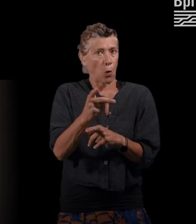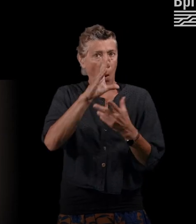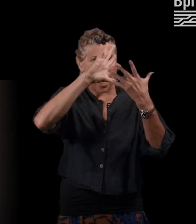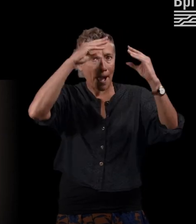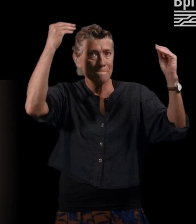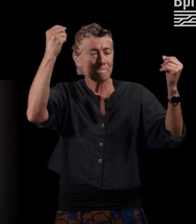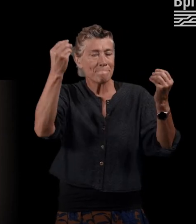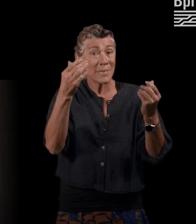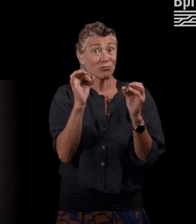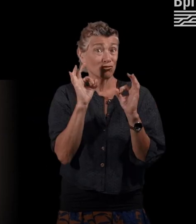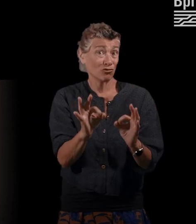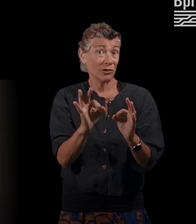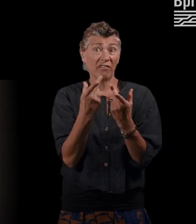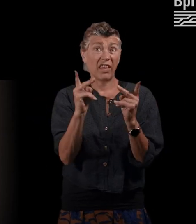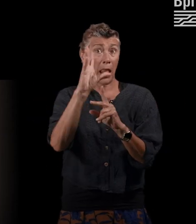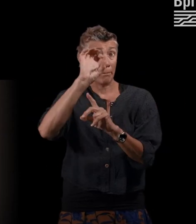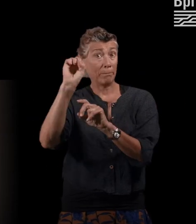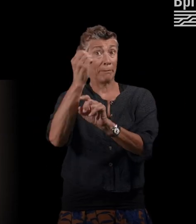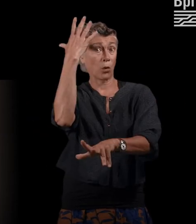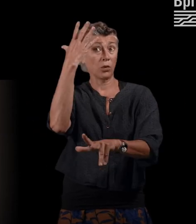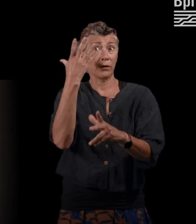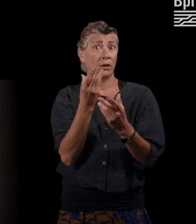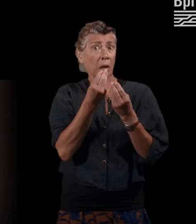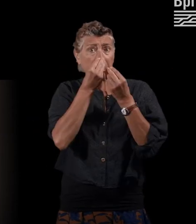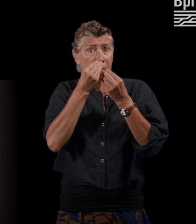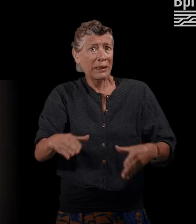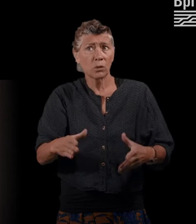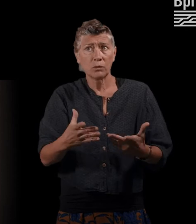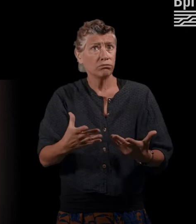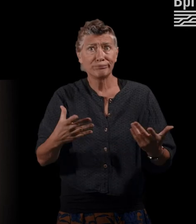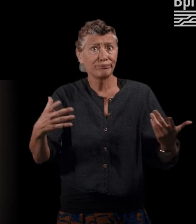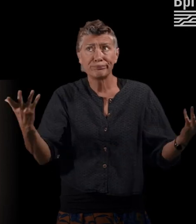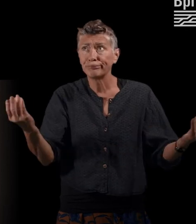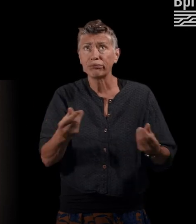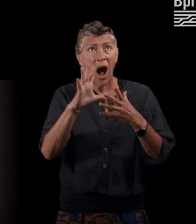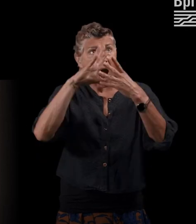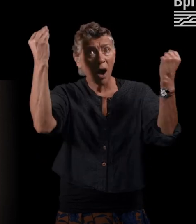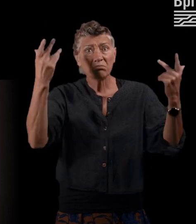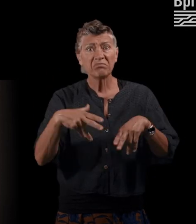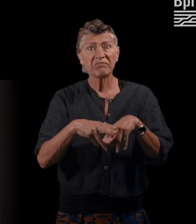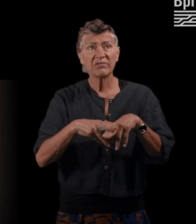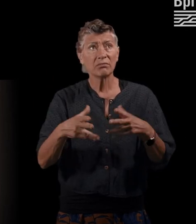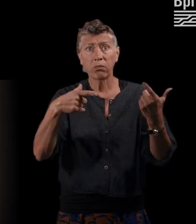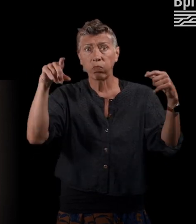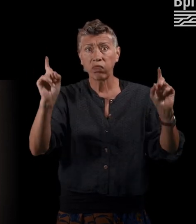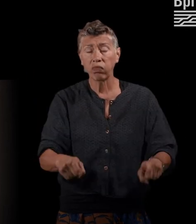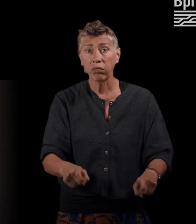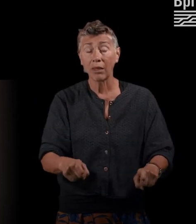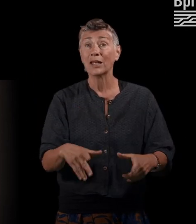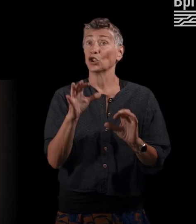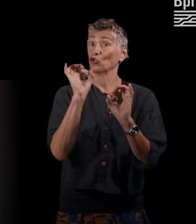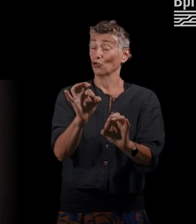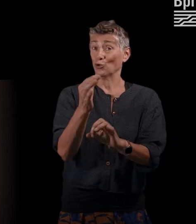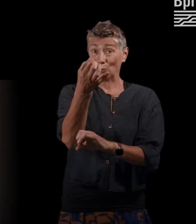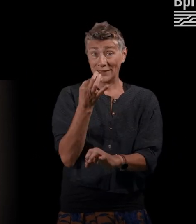ville, et c'est ce que Beyrouth avait perdu avant la Révolution, parce que ce que vous nous dites, c'est que ce